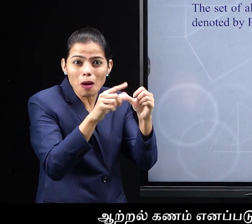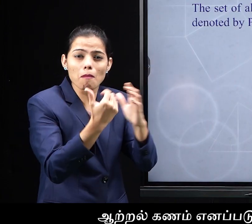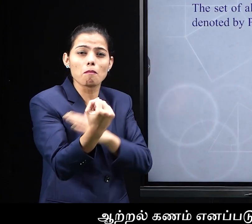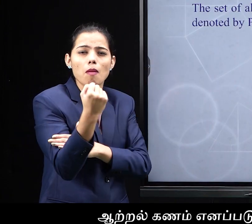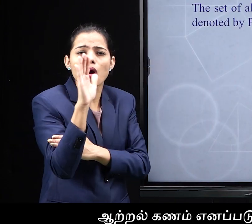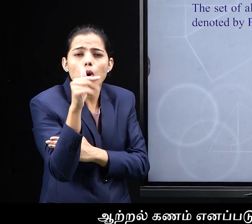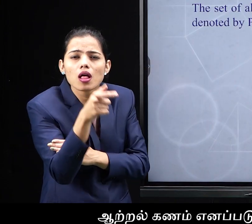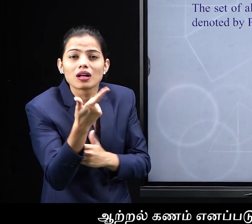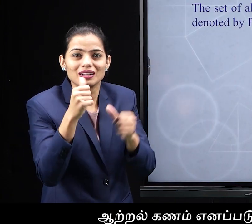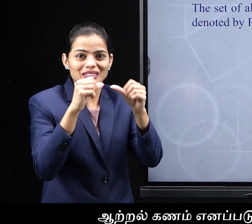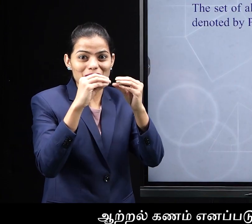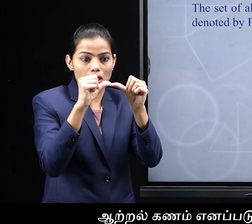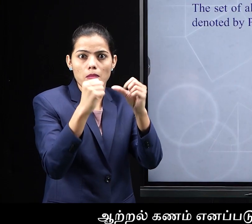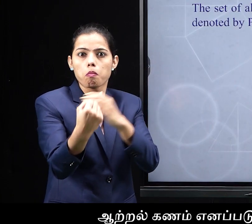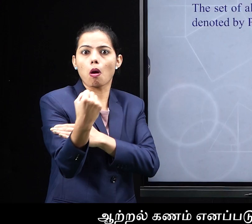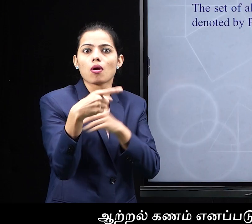வட்ட அடைப்புக்குறிக்குள் ஏ ஆல் குறிக்கப்படுகிறது.